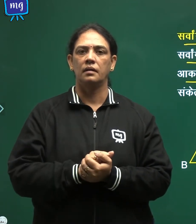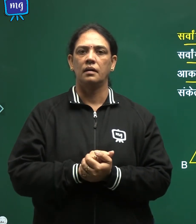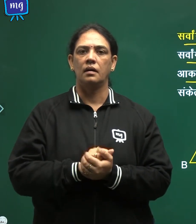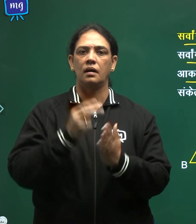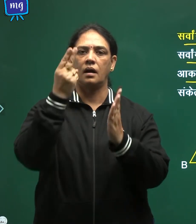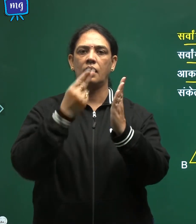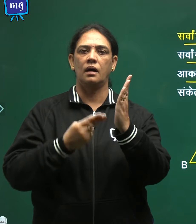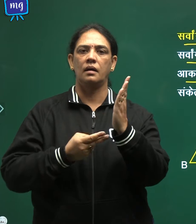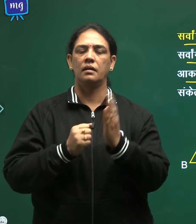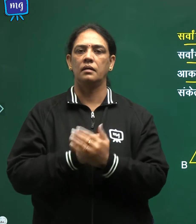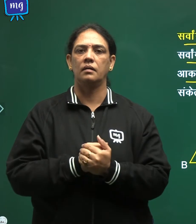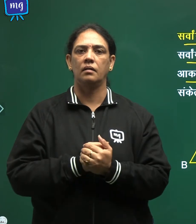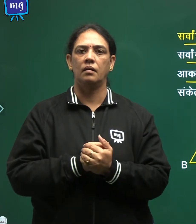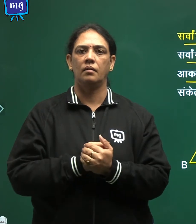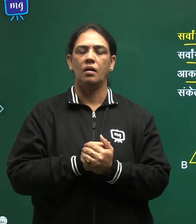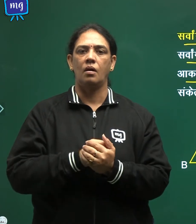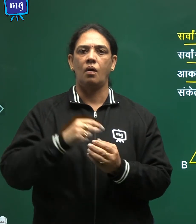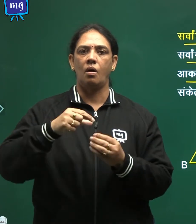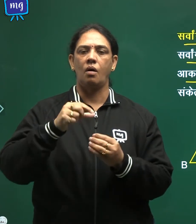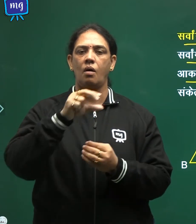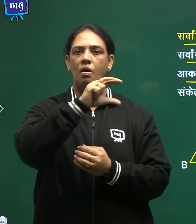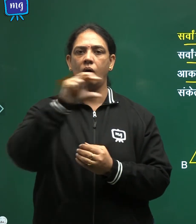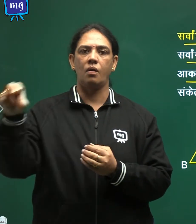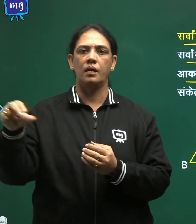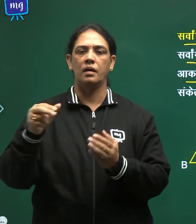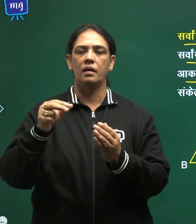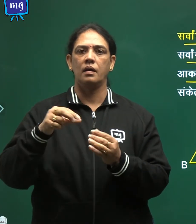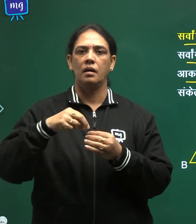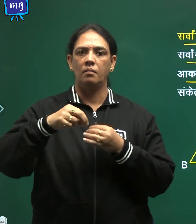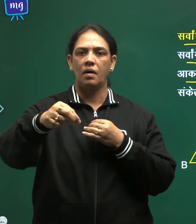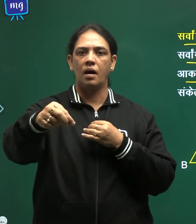आकार व माप